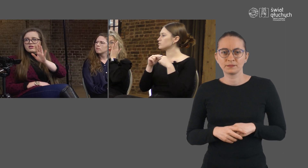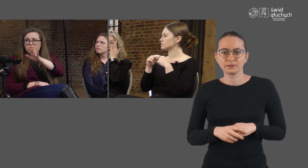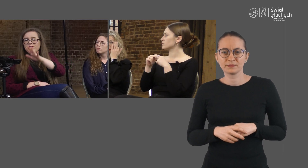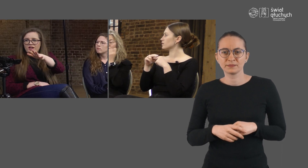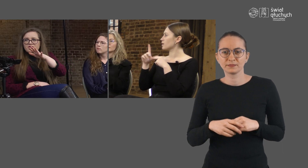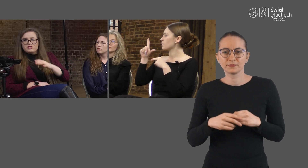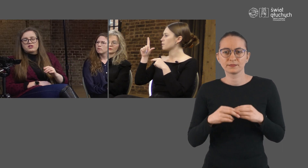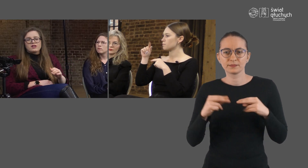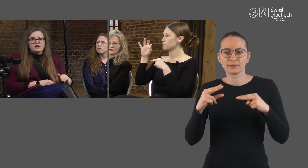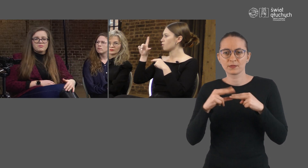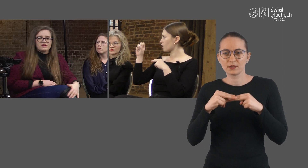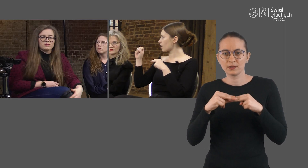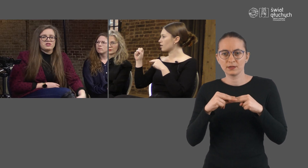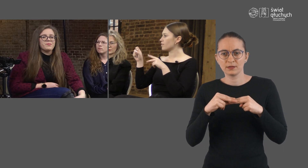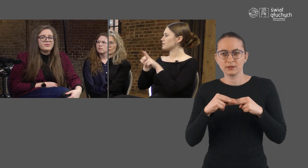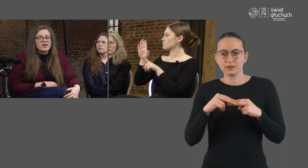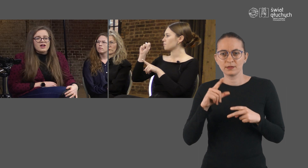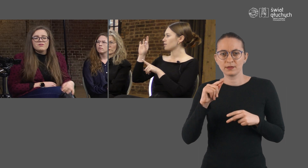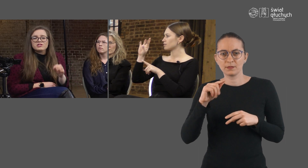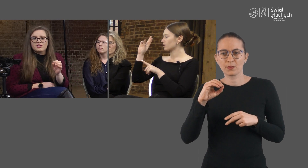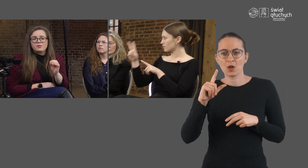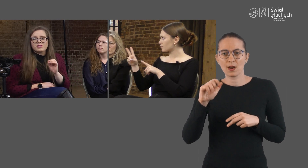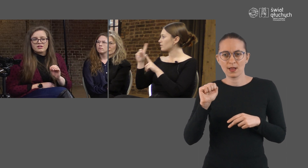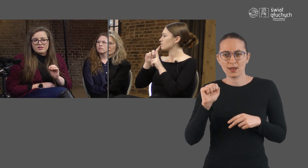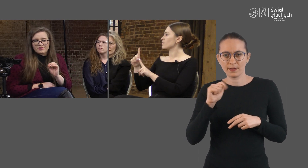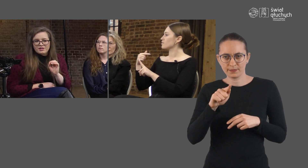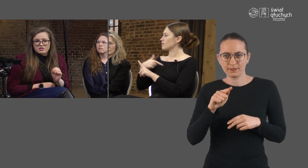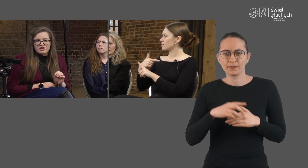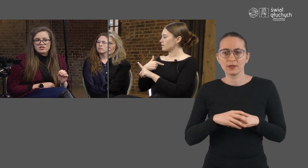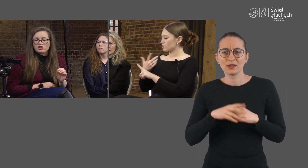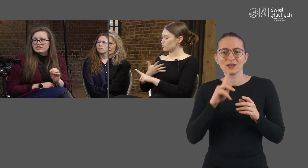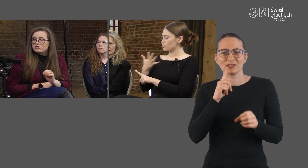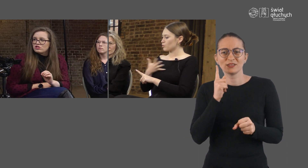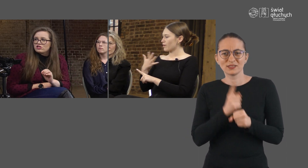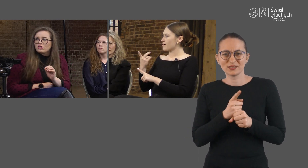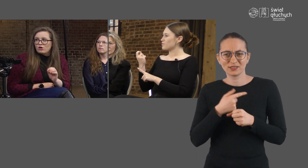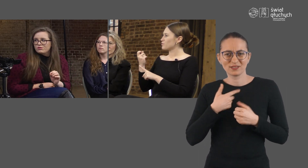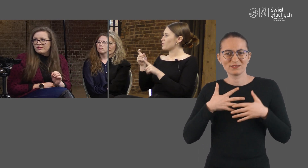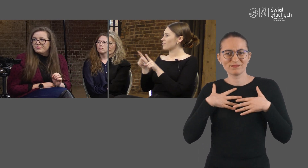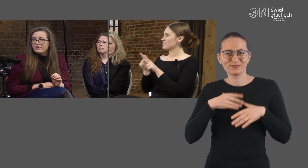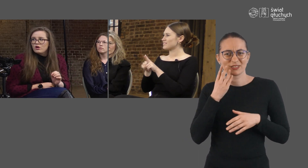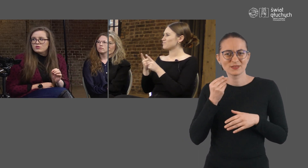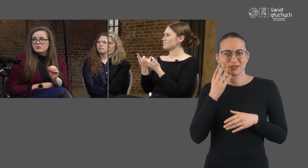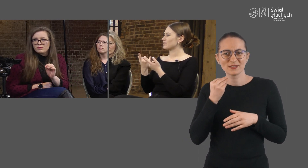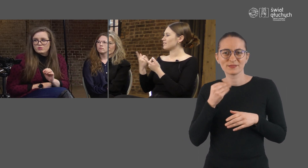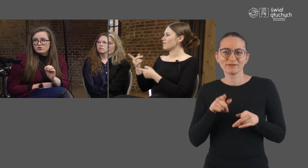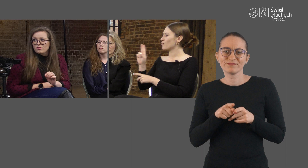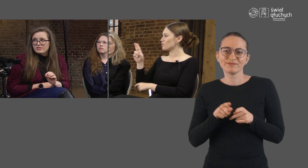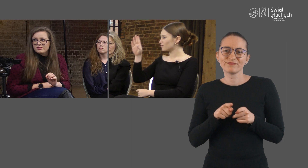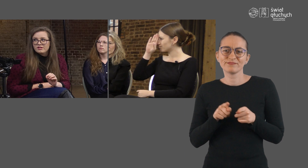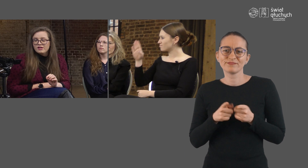wypowiedzi bardziej Poli, ale też Bartosza. Ale właśnie ja mam takie wrażenie, że to jest też troszeczkę klątwa osób